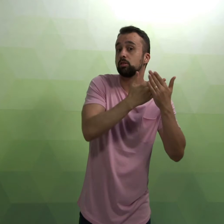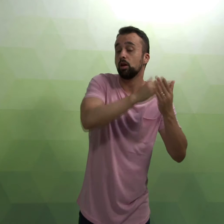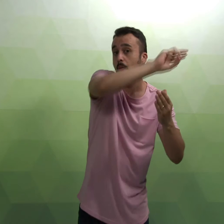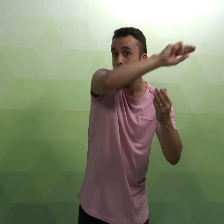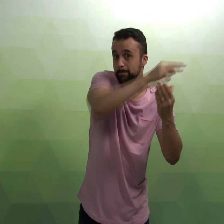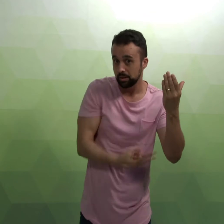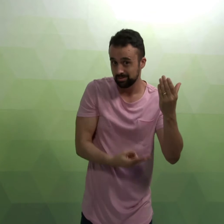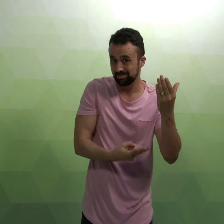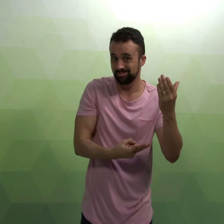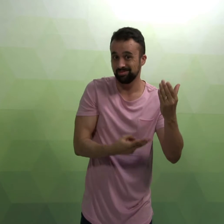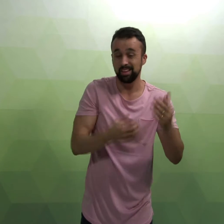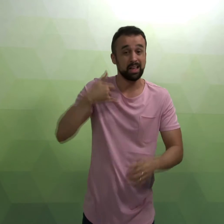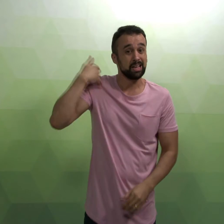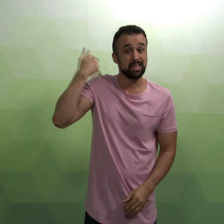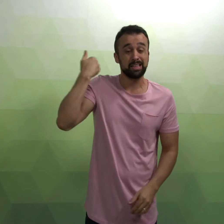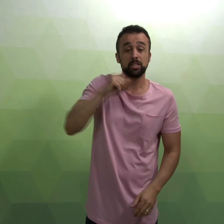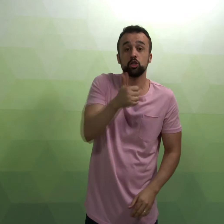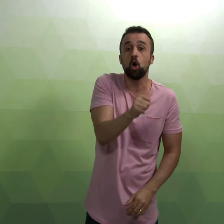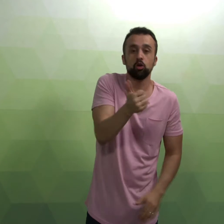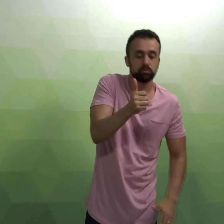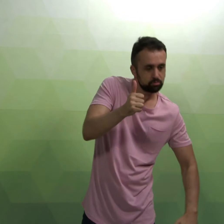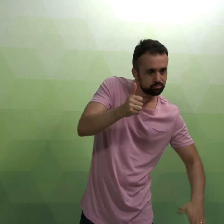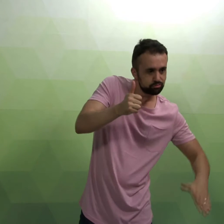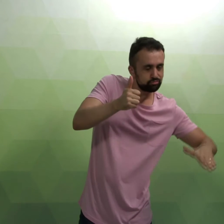bilíngue desde os 11 anos de idade.